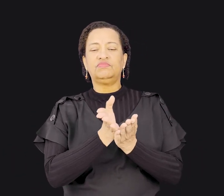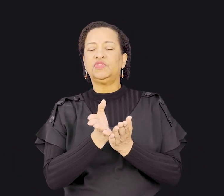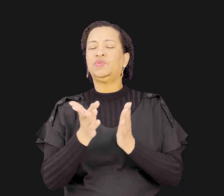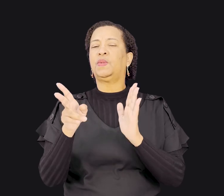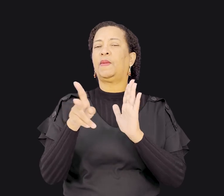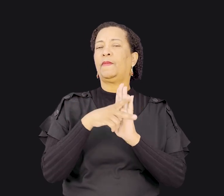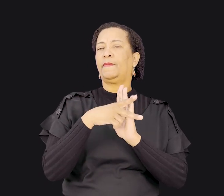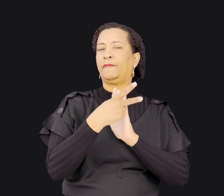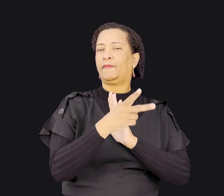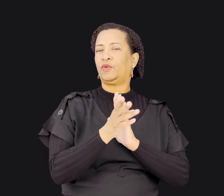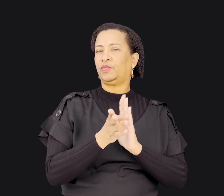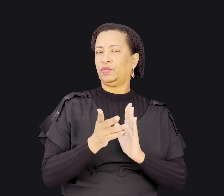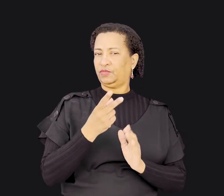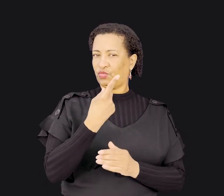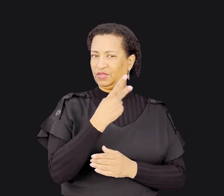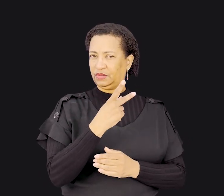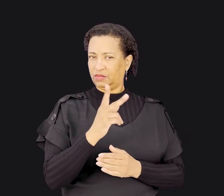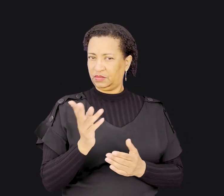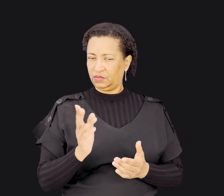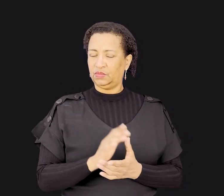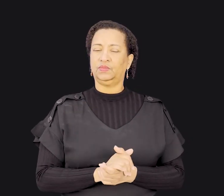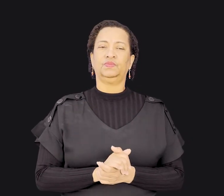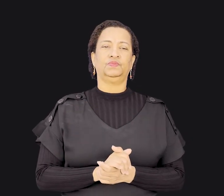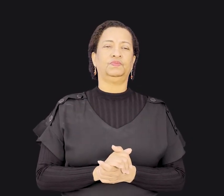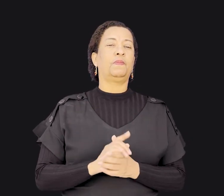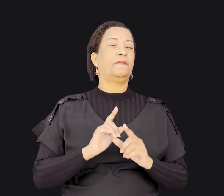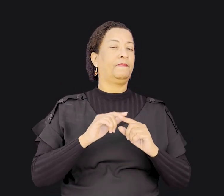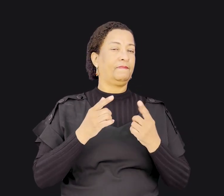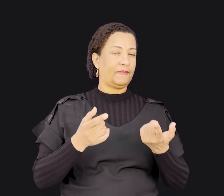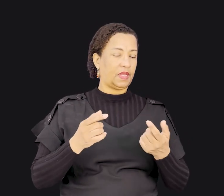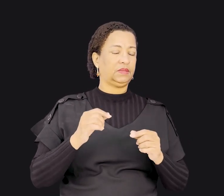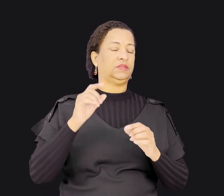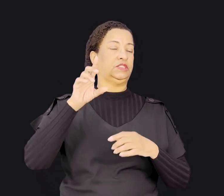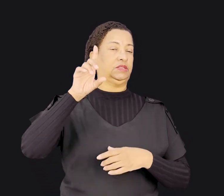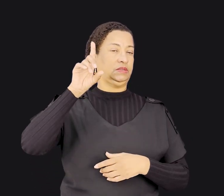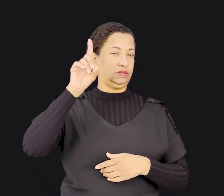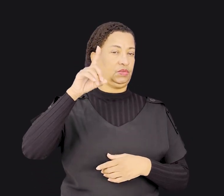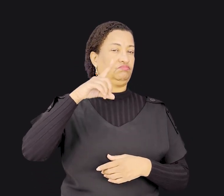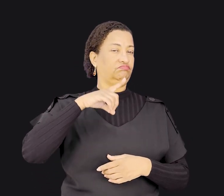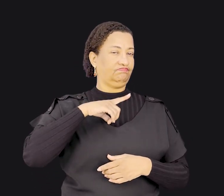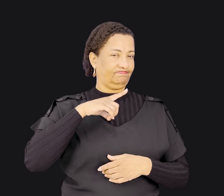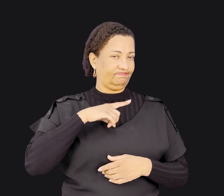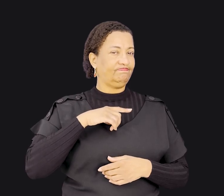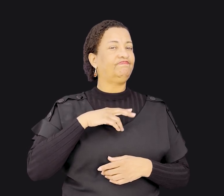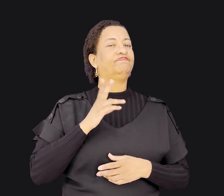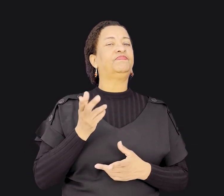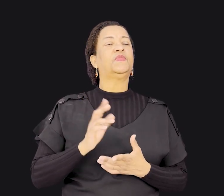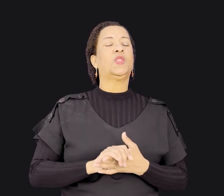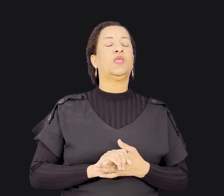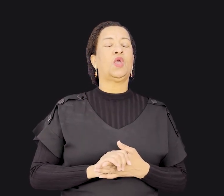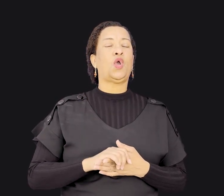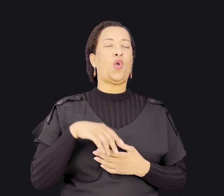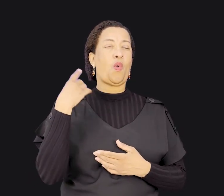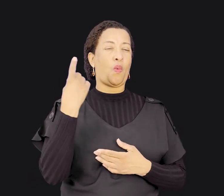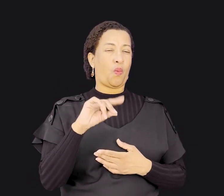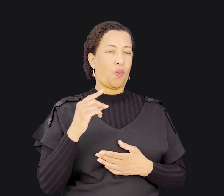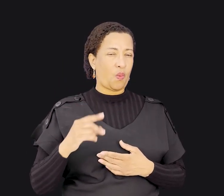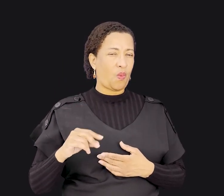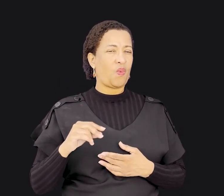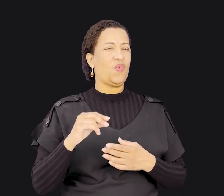mas o Senhor Deus, Jeová, colocou sobre Jesus a iniquidade de todos nós. O castigo da nossa paz estava sobre ele. Todo o castigo